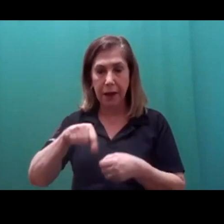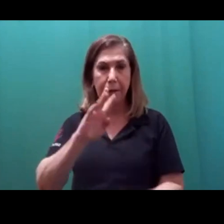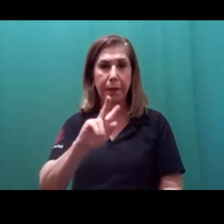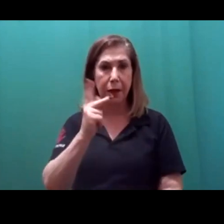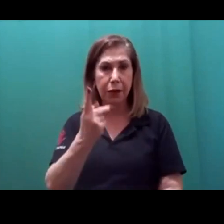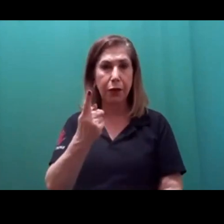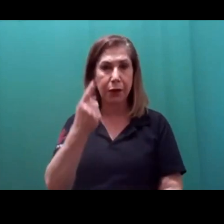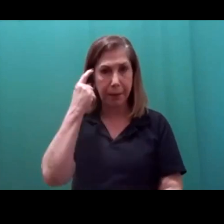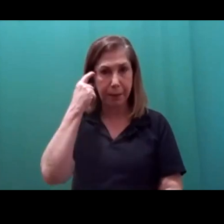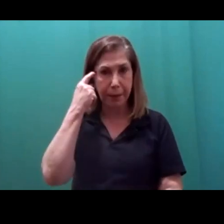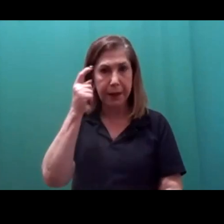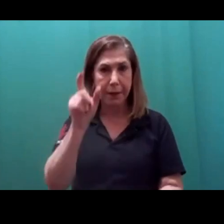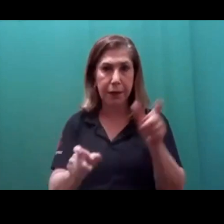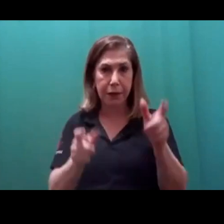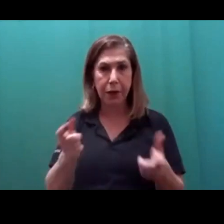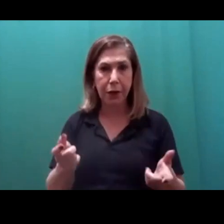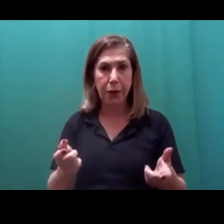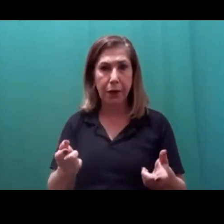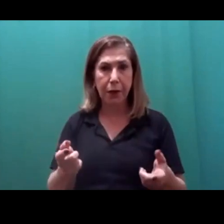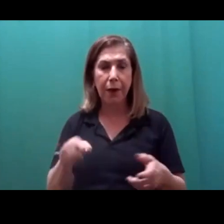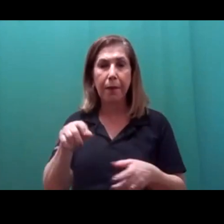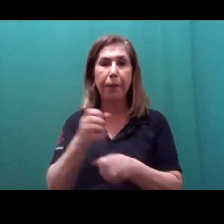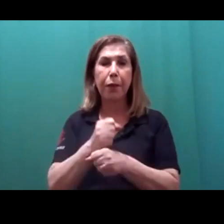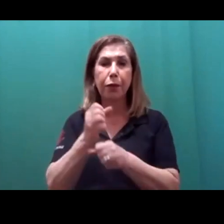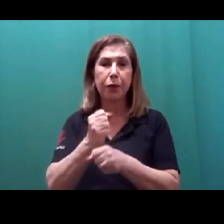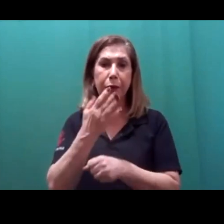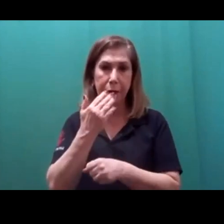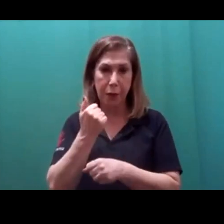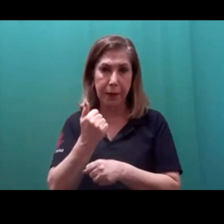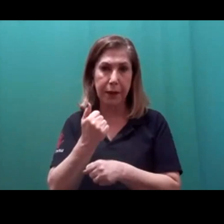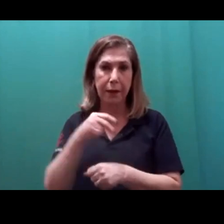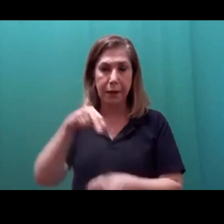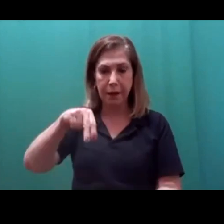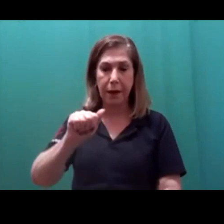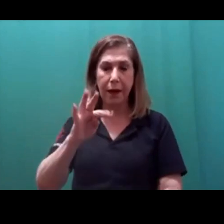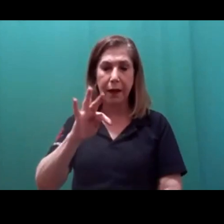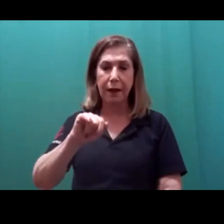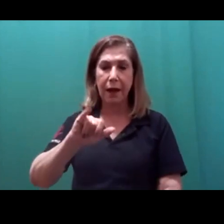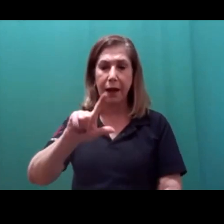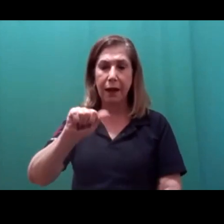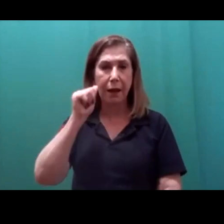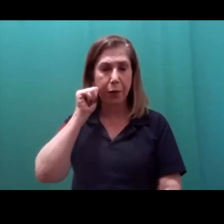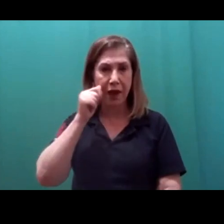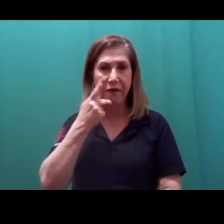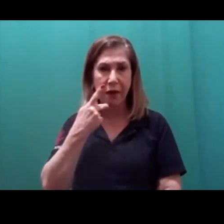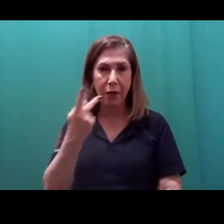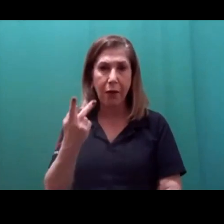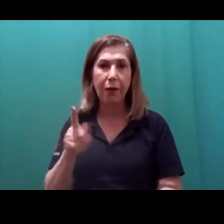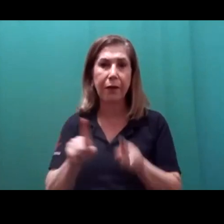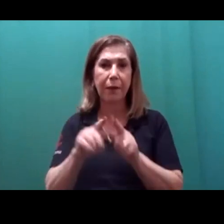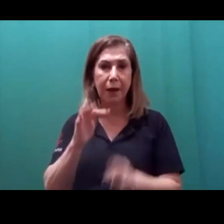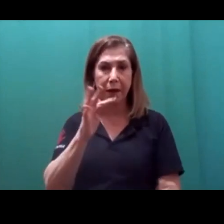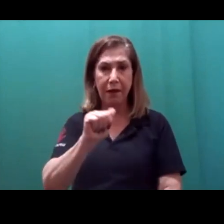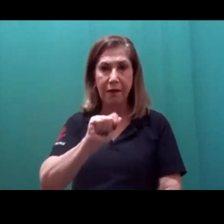nisso, porque eu conheço pessoas que estão aí, ela é produtora de comida, como a Natália mostrou, né? A FAO já também já mostra isso,